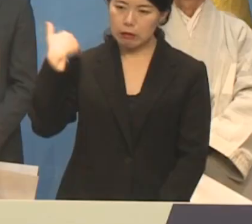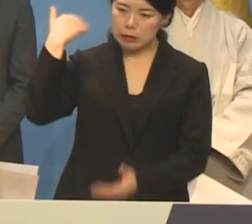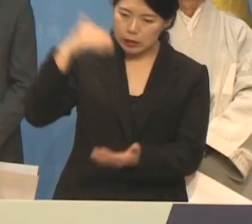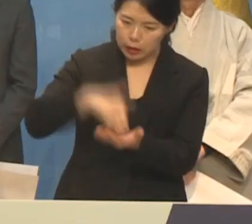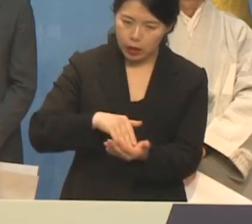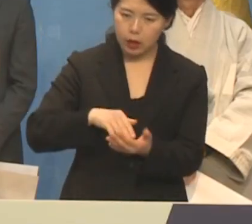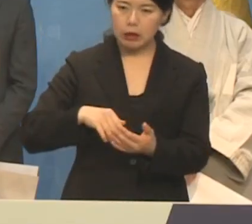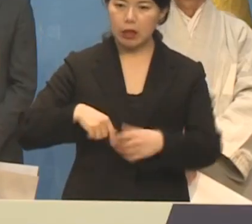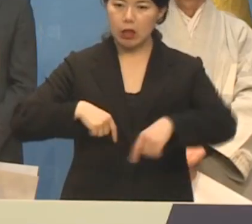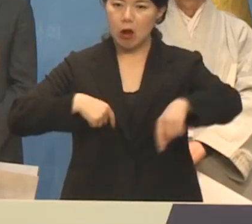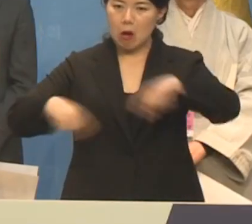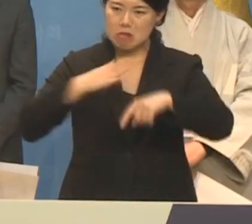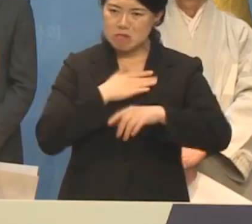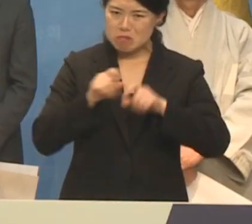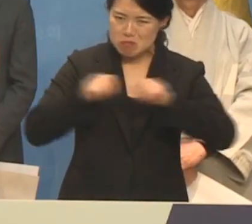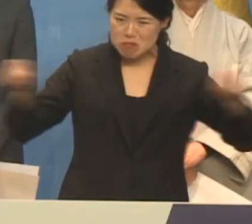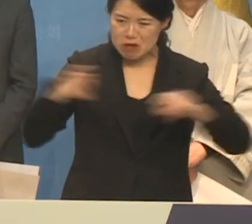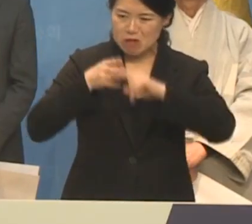오래 해먹겠다고